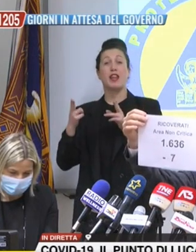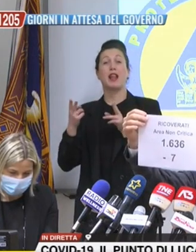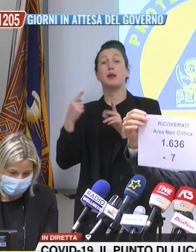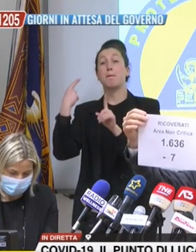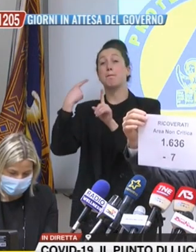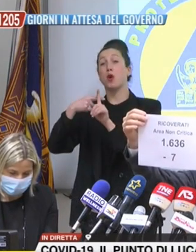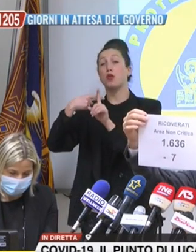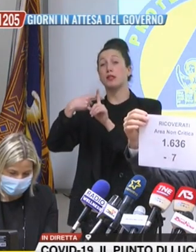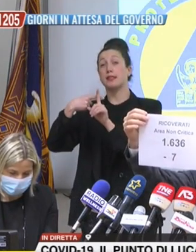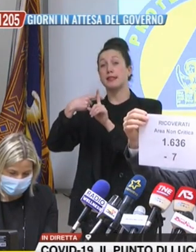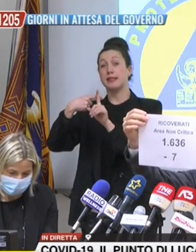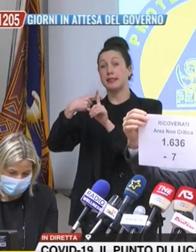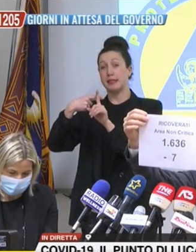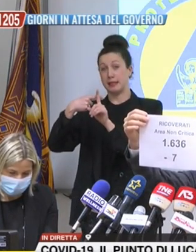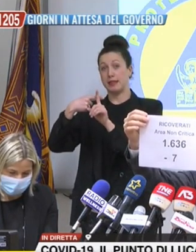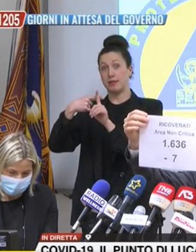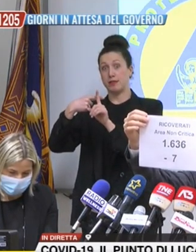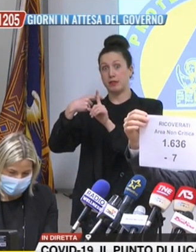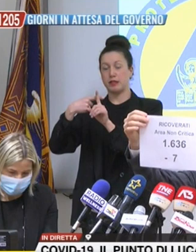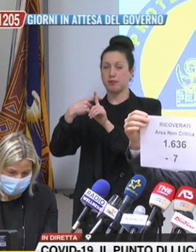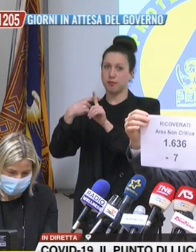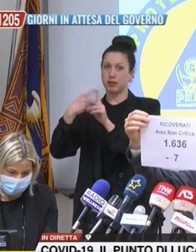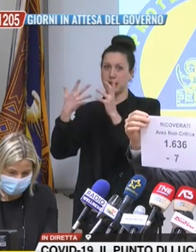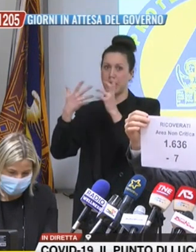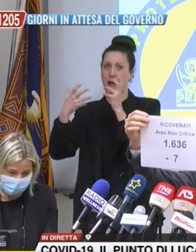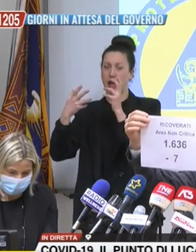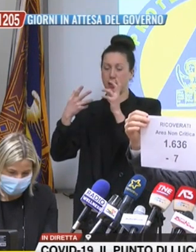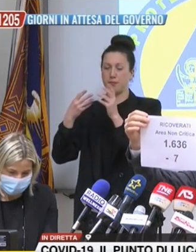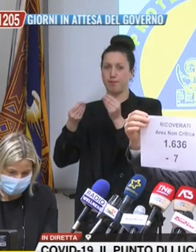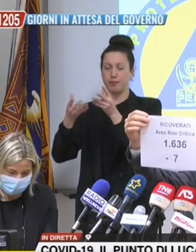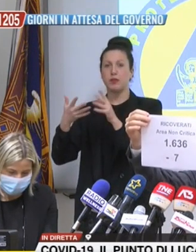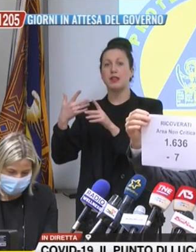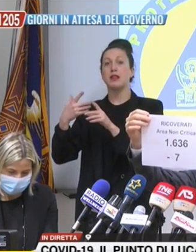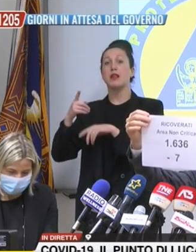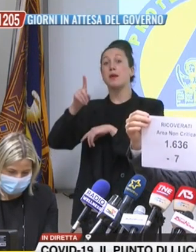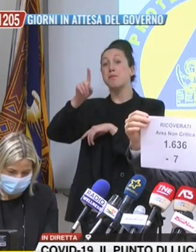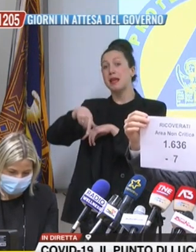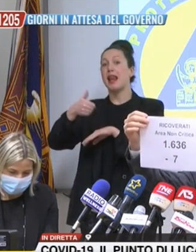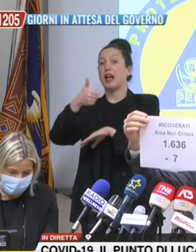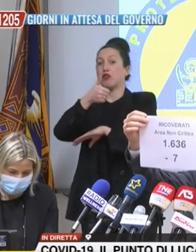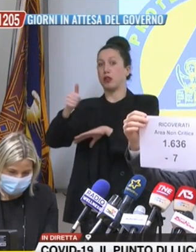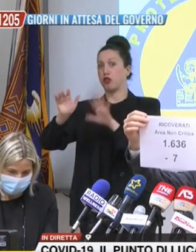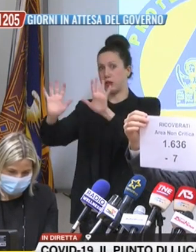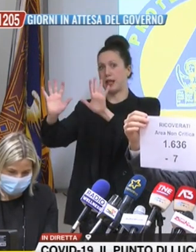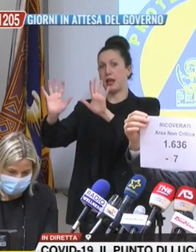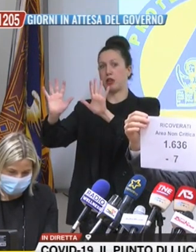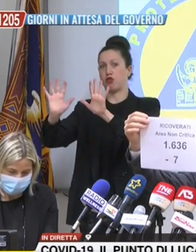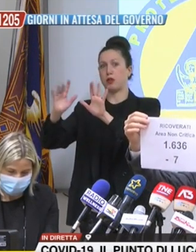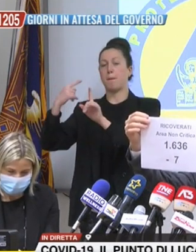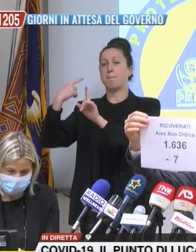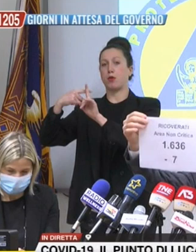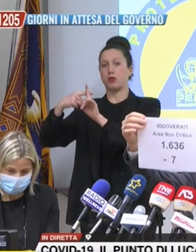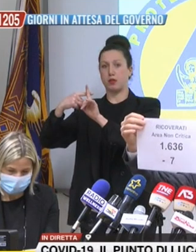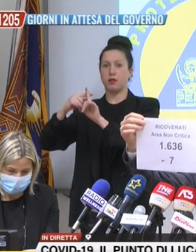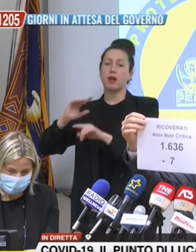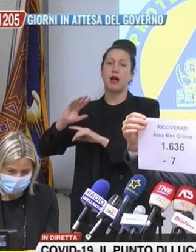positivi, forse è il caso di chiarirlo, dei 1.636 ce ne sono 1.110. Cioè, voi sapete che tutti gli